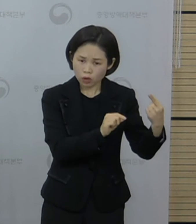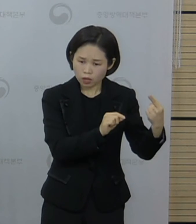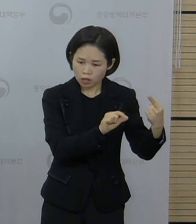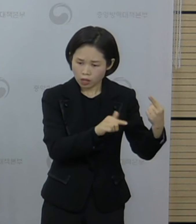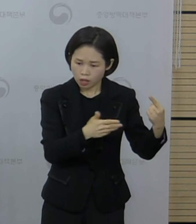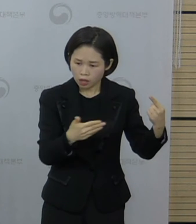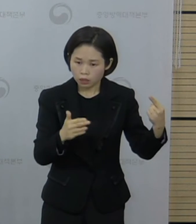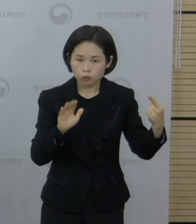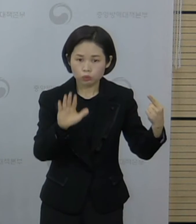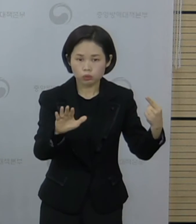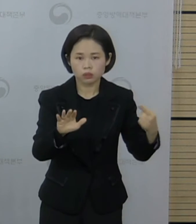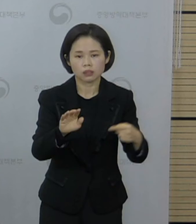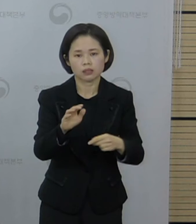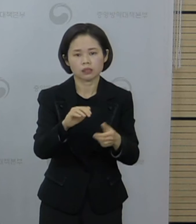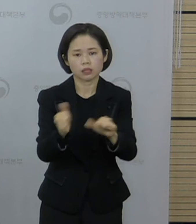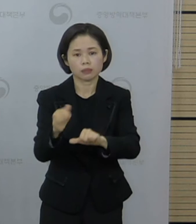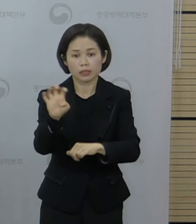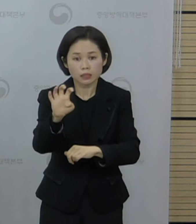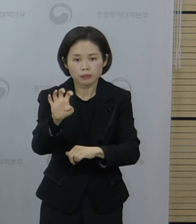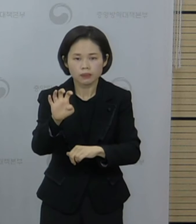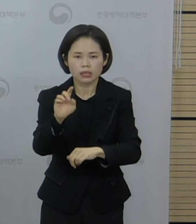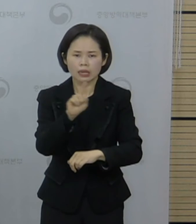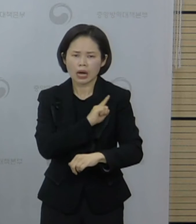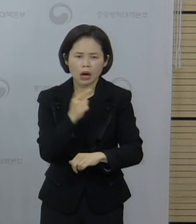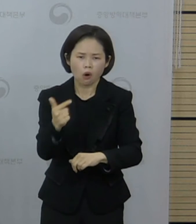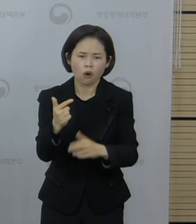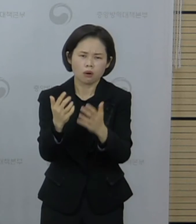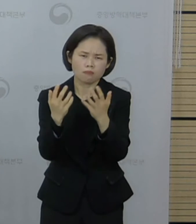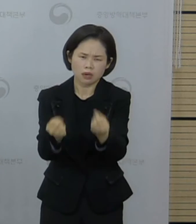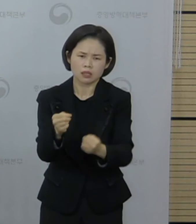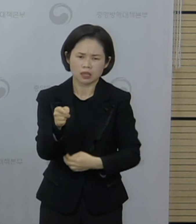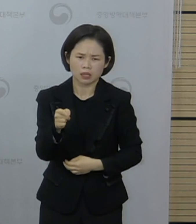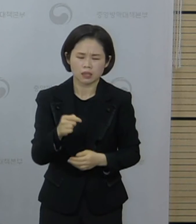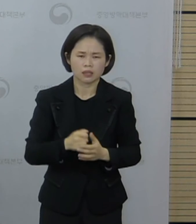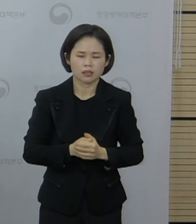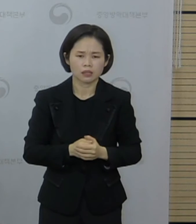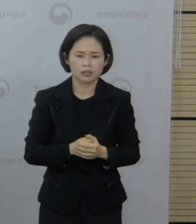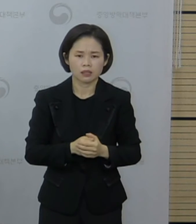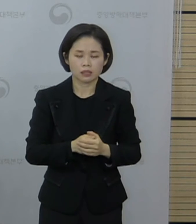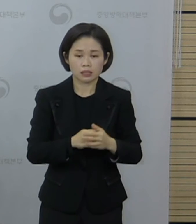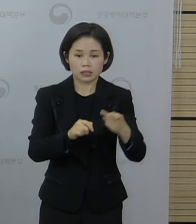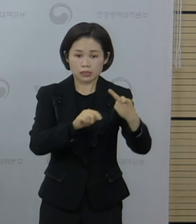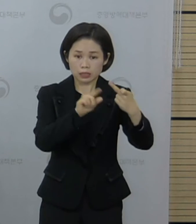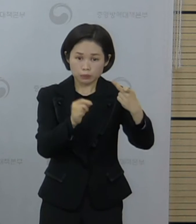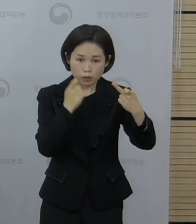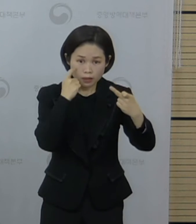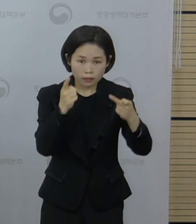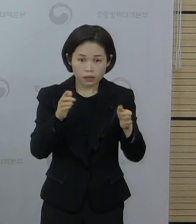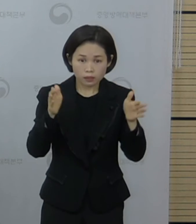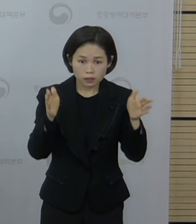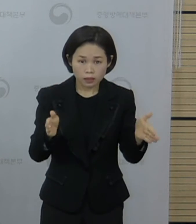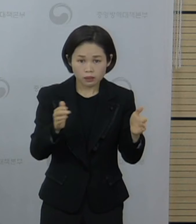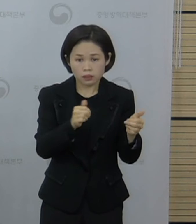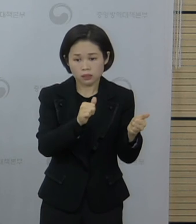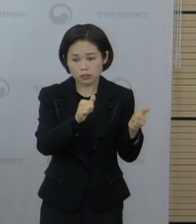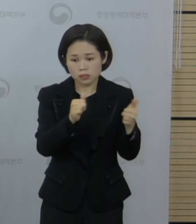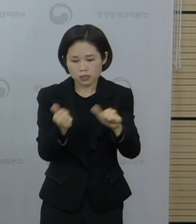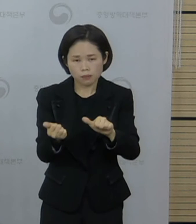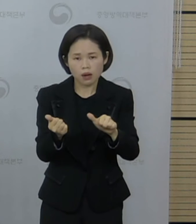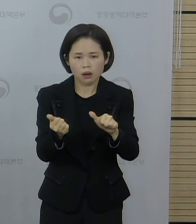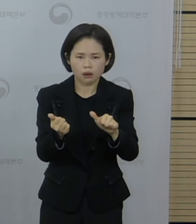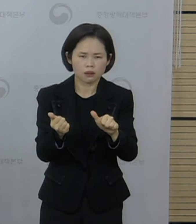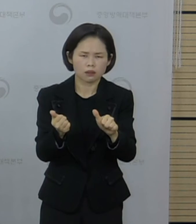큰 규모입니다 특별히 이번 12월 한달 동안 발생한 사망자 분들이